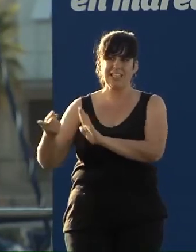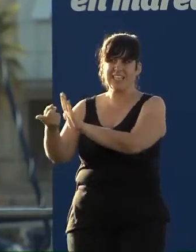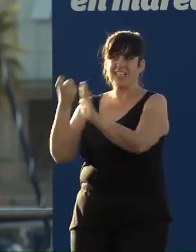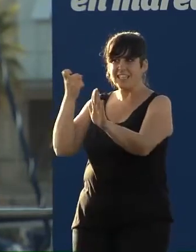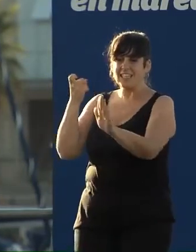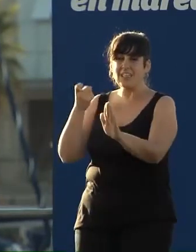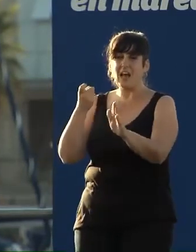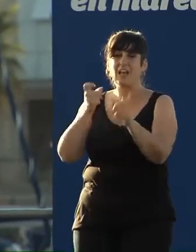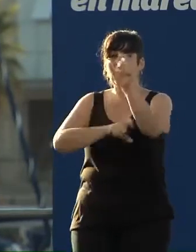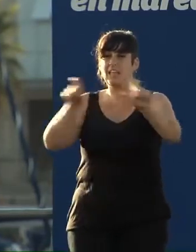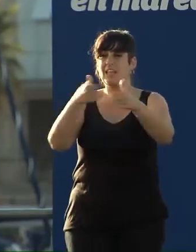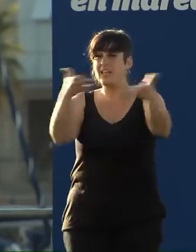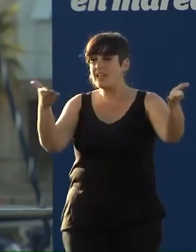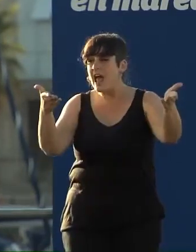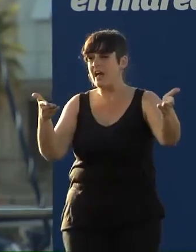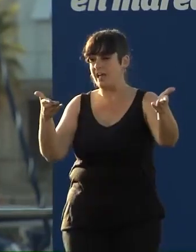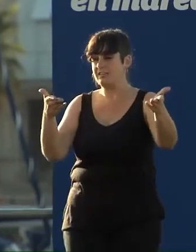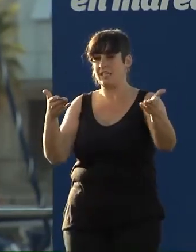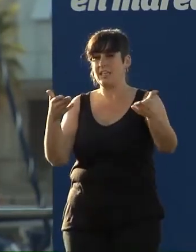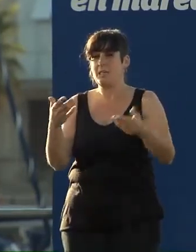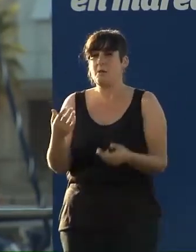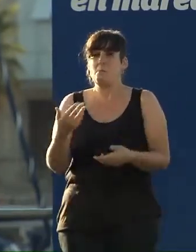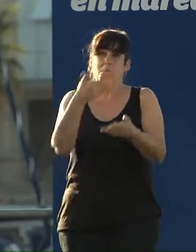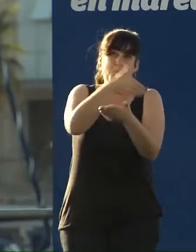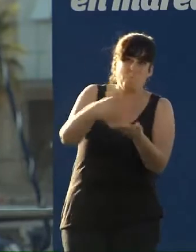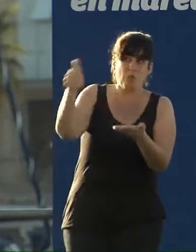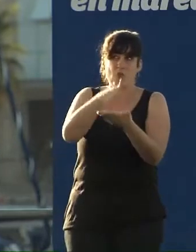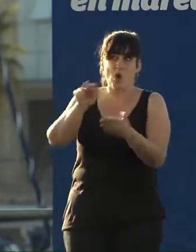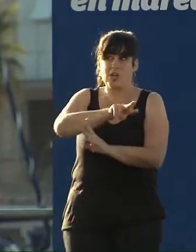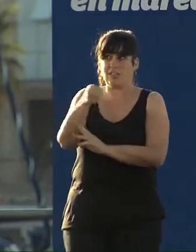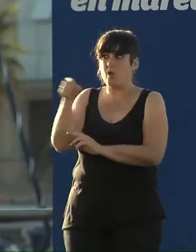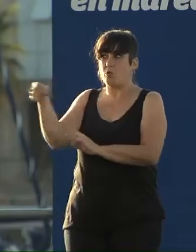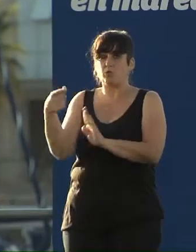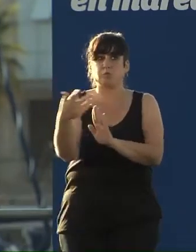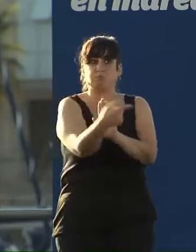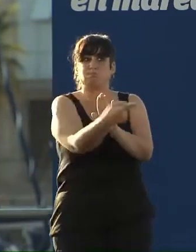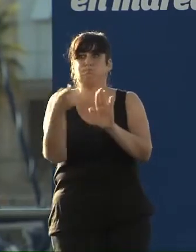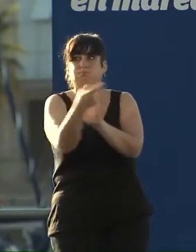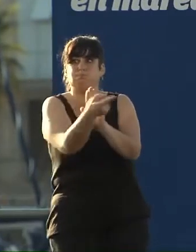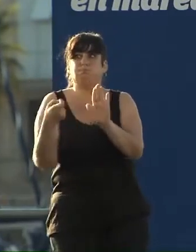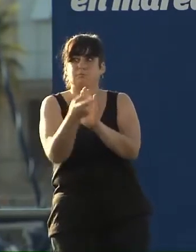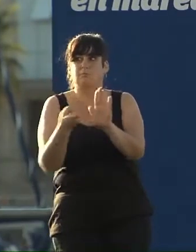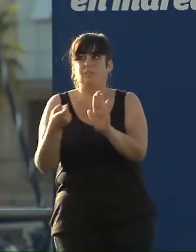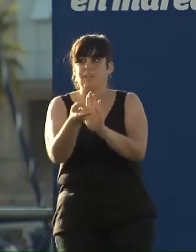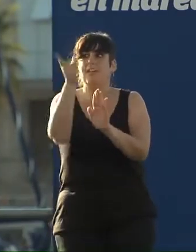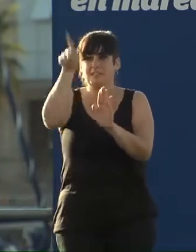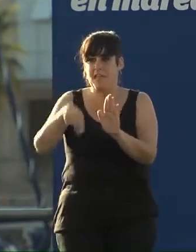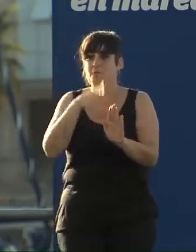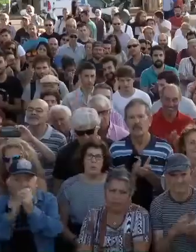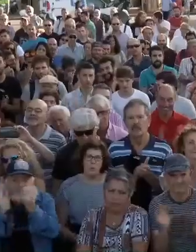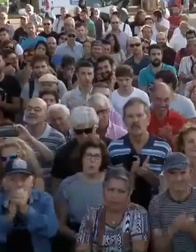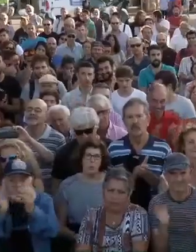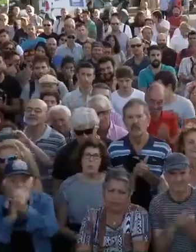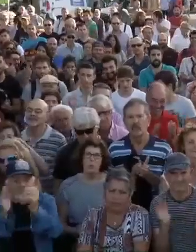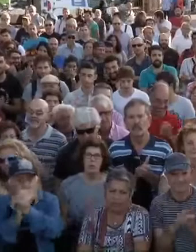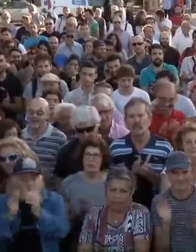87000 mill de euros a túa corrupción en Galicia 22 millón de euros da corrupción partido